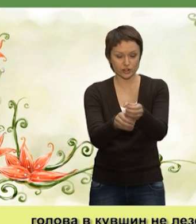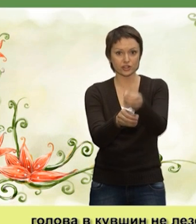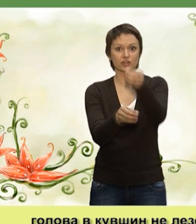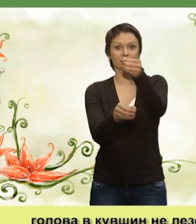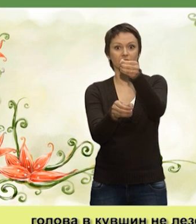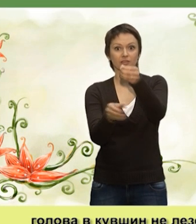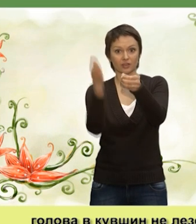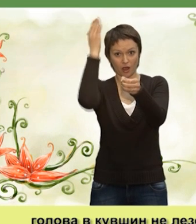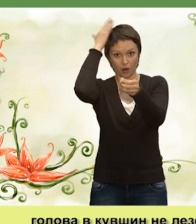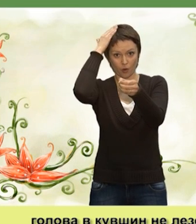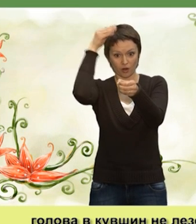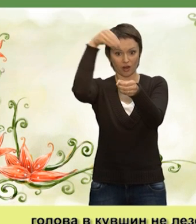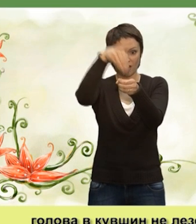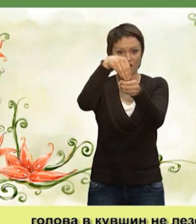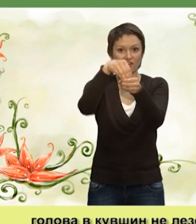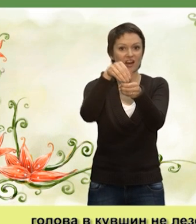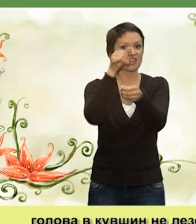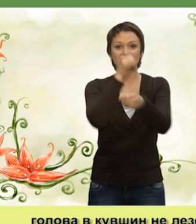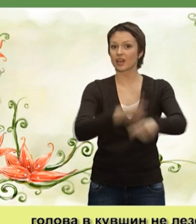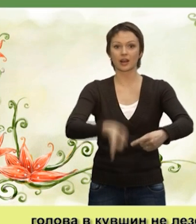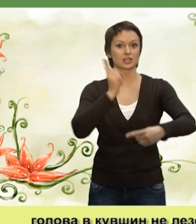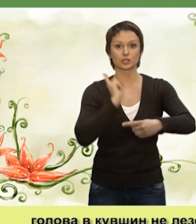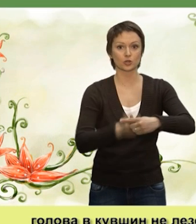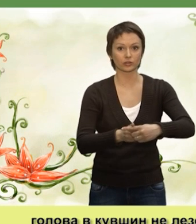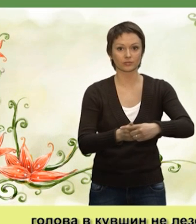Голова в кувшин не лезет,